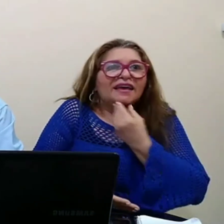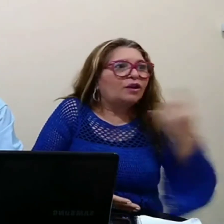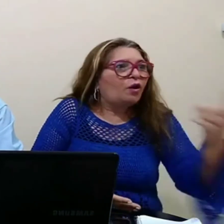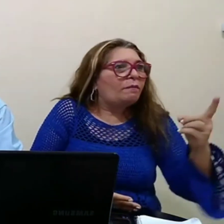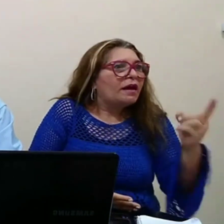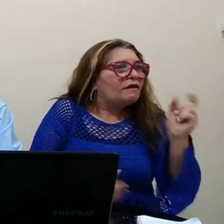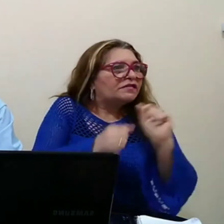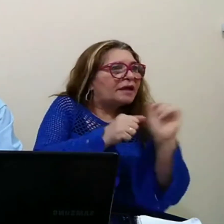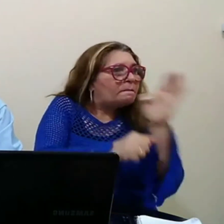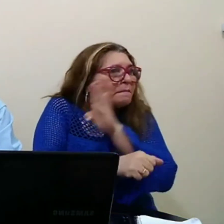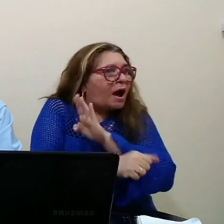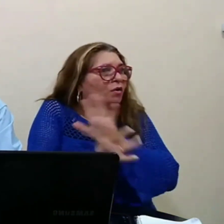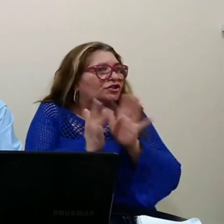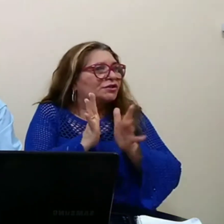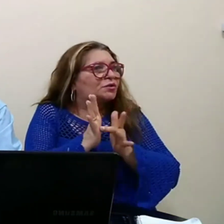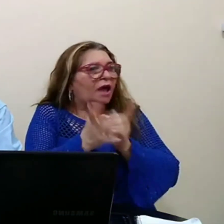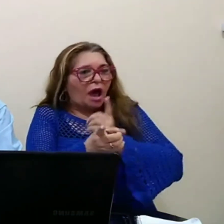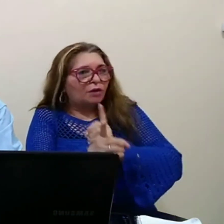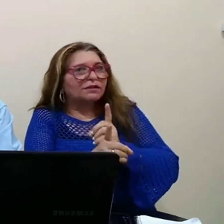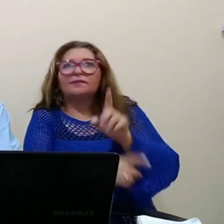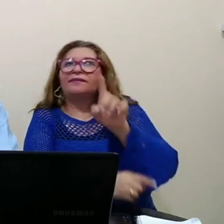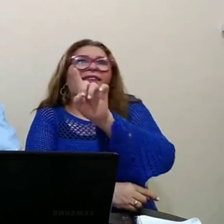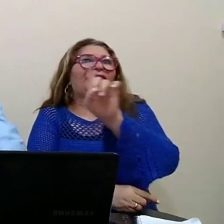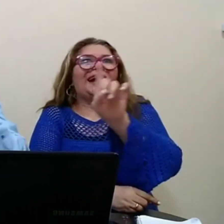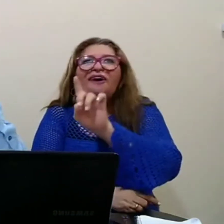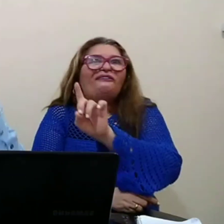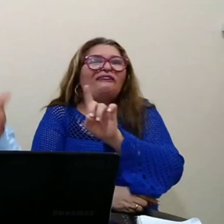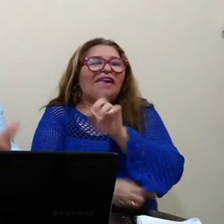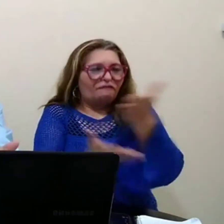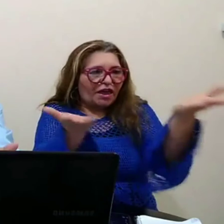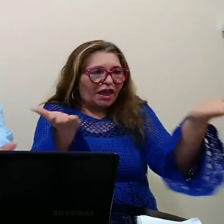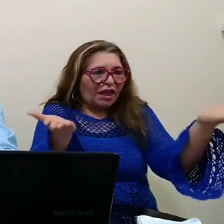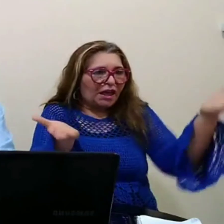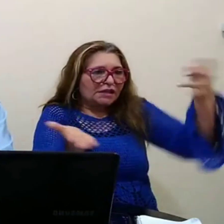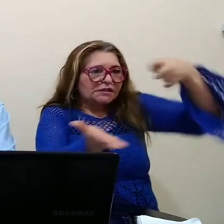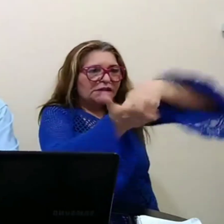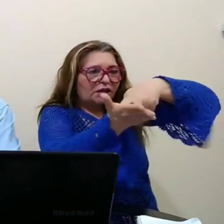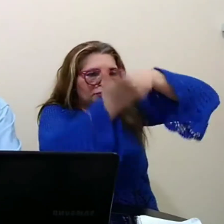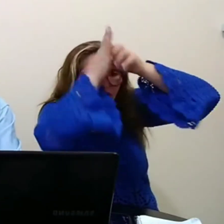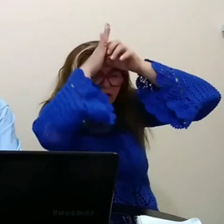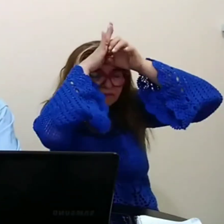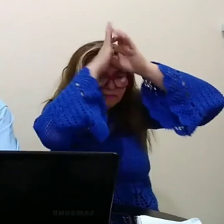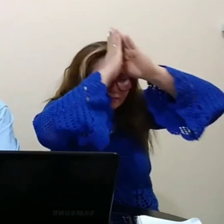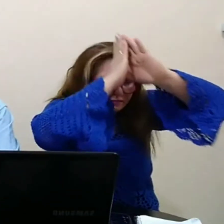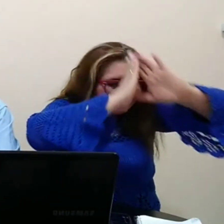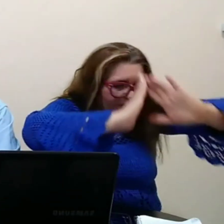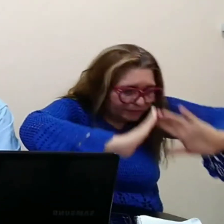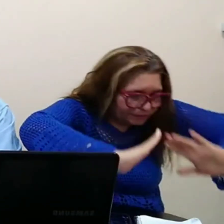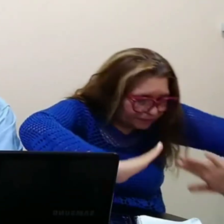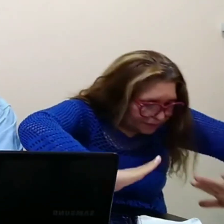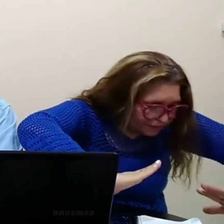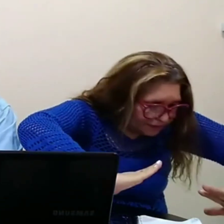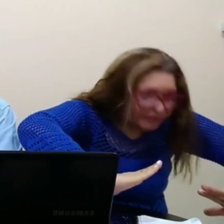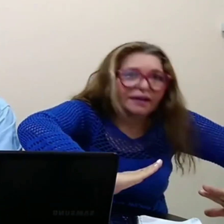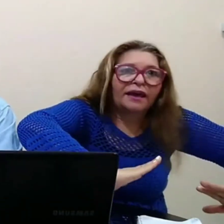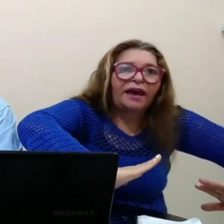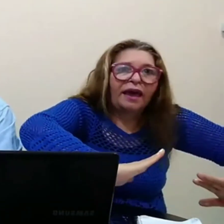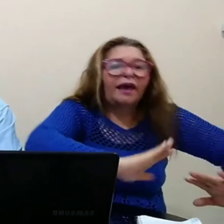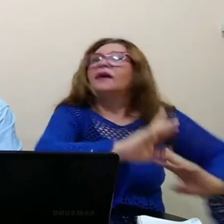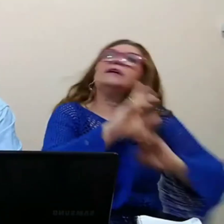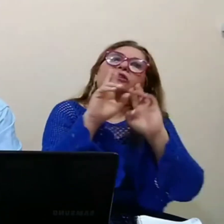algum mal a Jesus e a seus discípulos, ele corre, se ajoelha, se prostra e adora